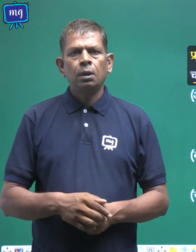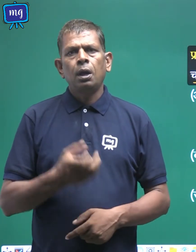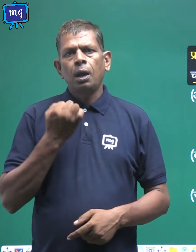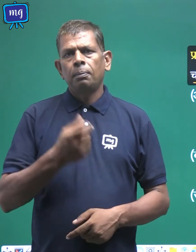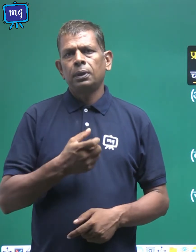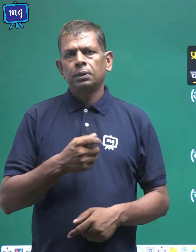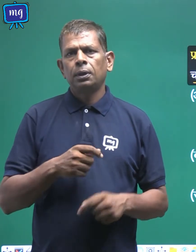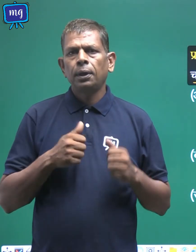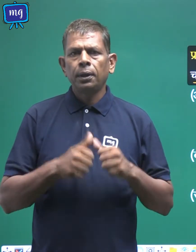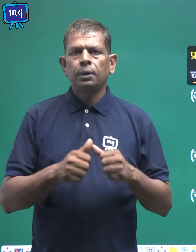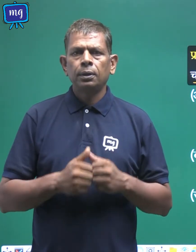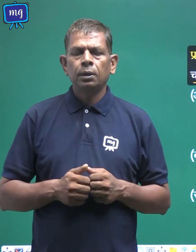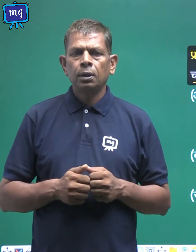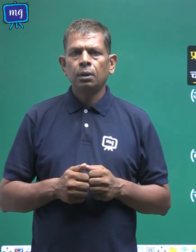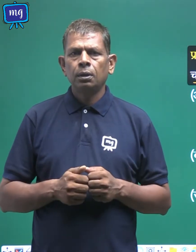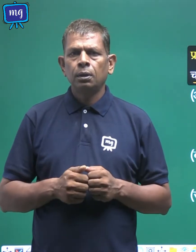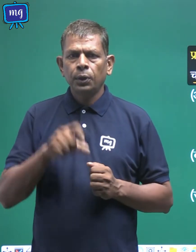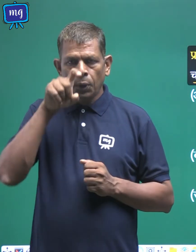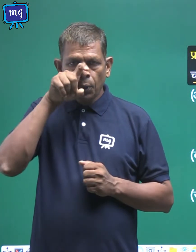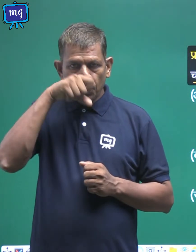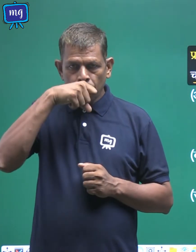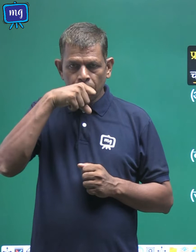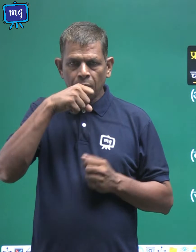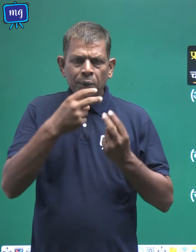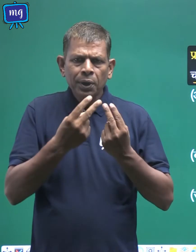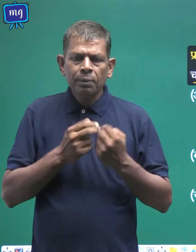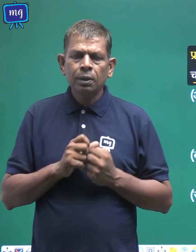प्रश्न अ, तोता केवल